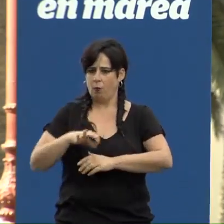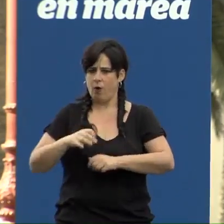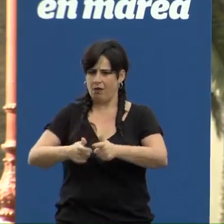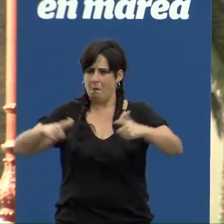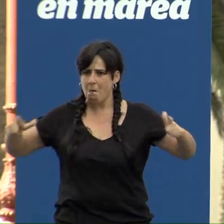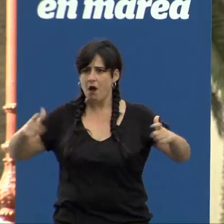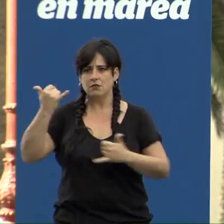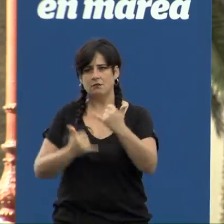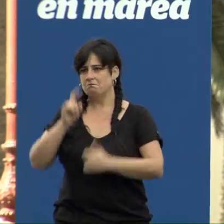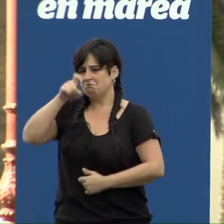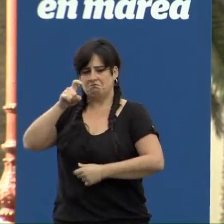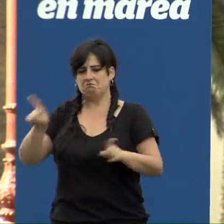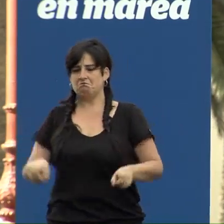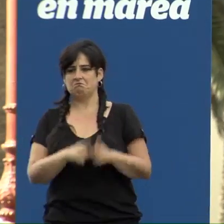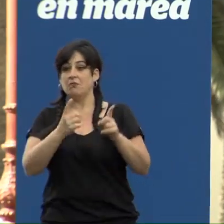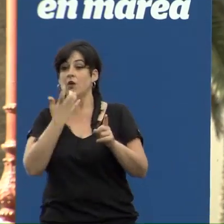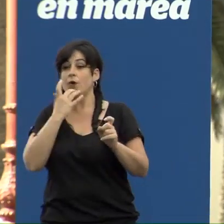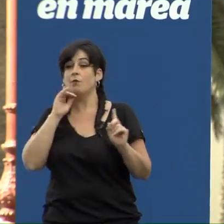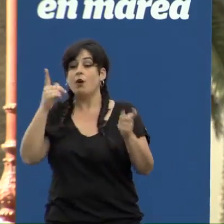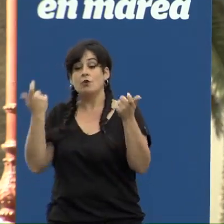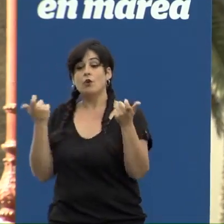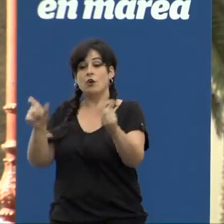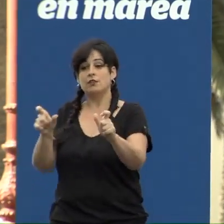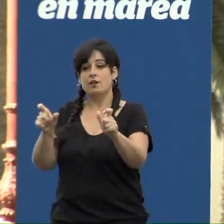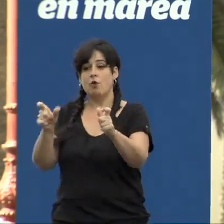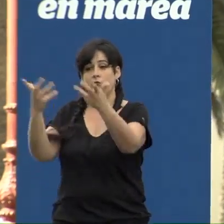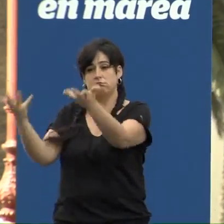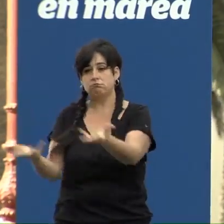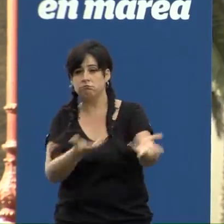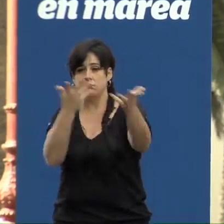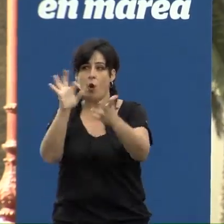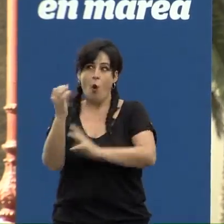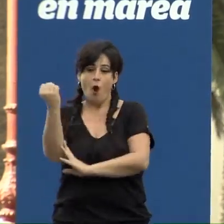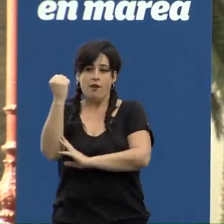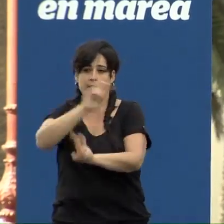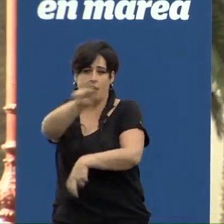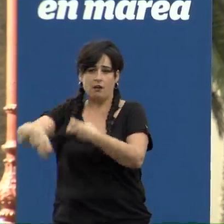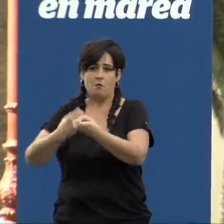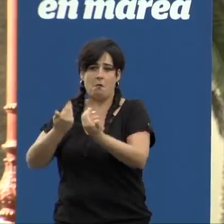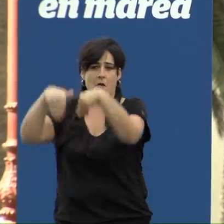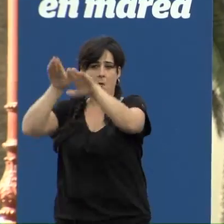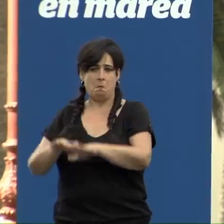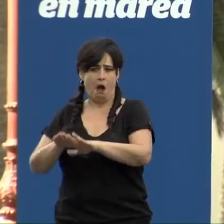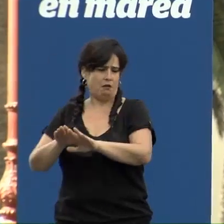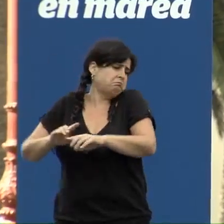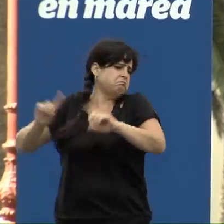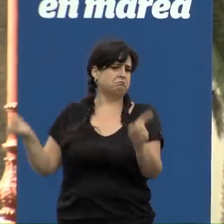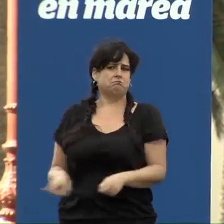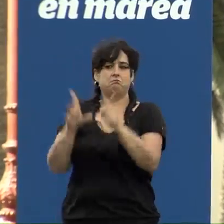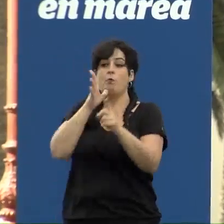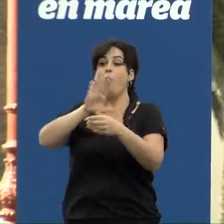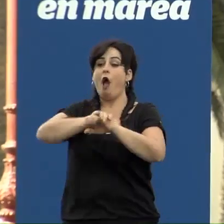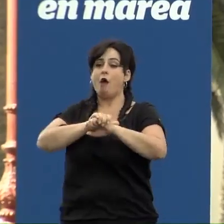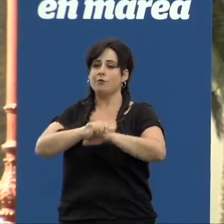Non lle importou a Feijóo paralizar o sector eólico e o das renovables para contentar os seus amigos. Non